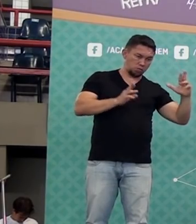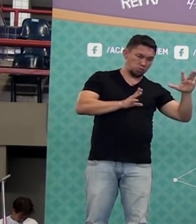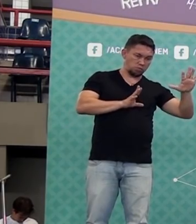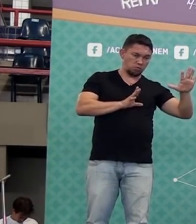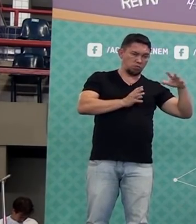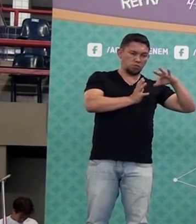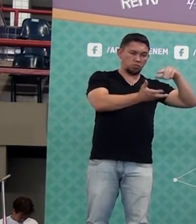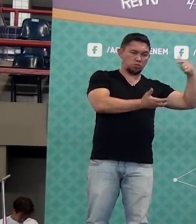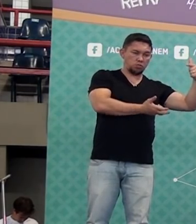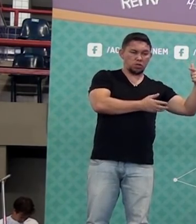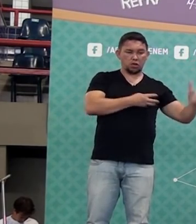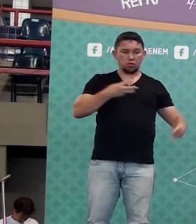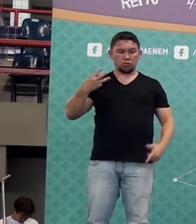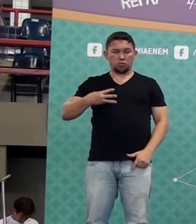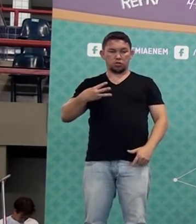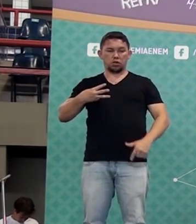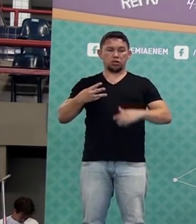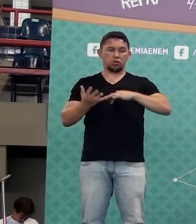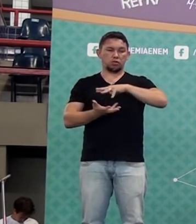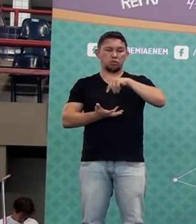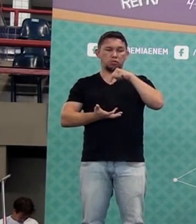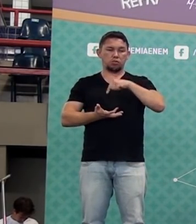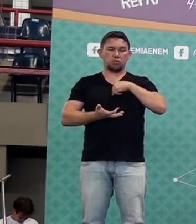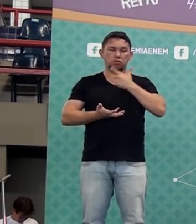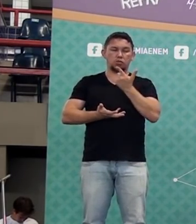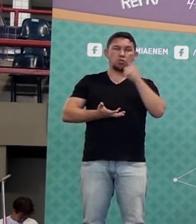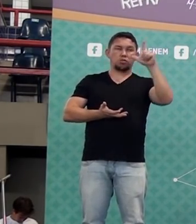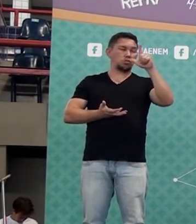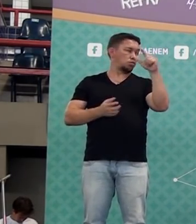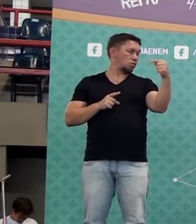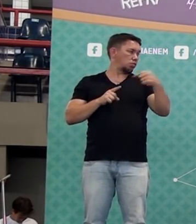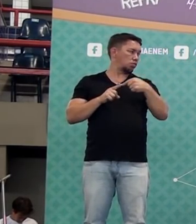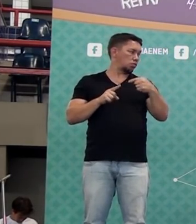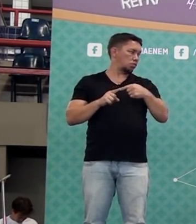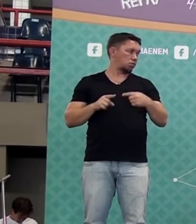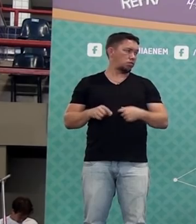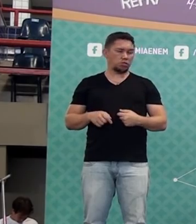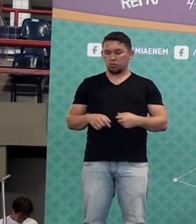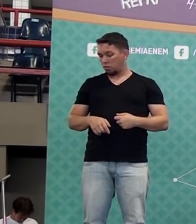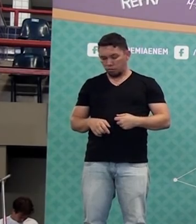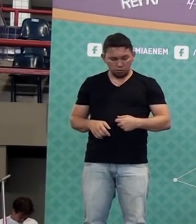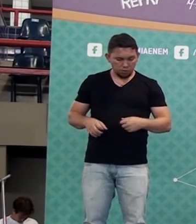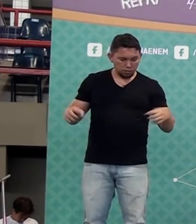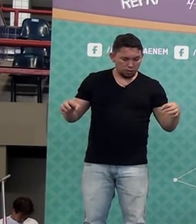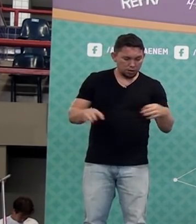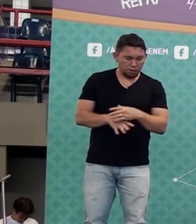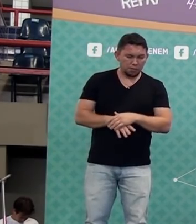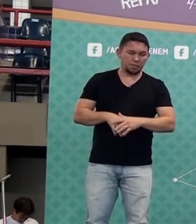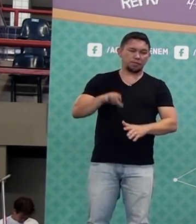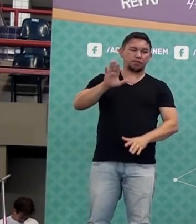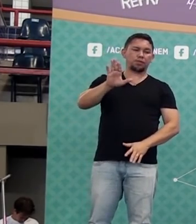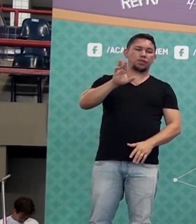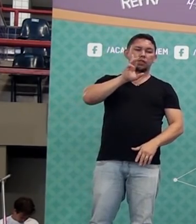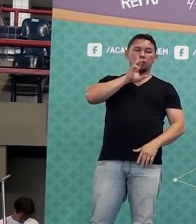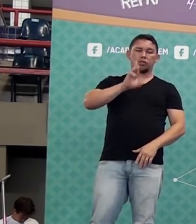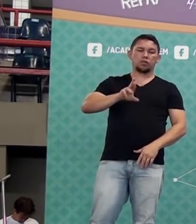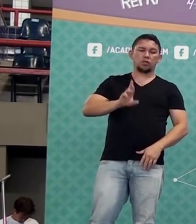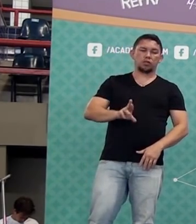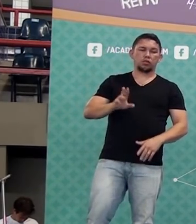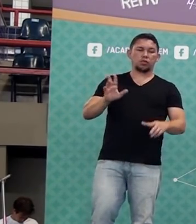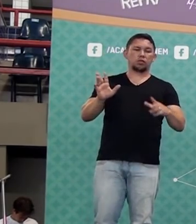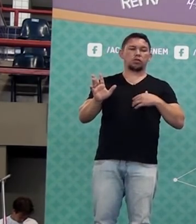nova via, uma nova alternativa. Essa questão fala sobre isso. Acabar, né? Acabar. Vou só dar rapidamente